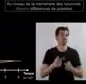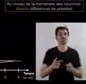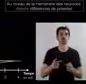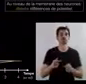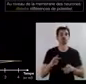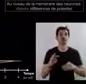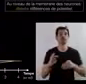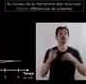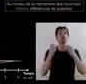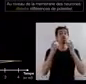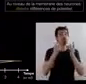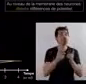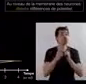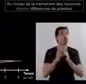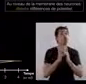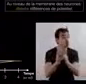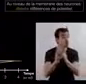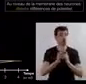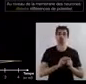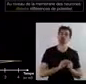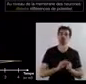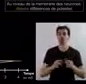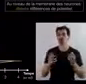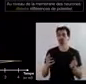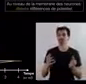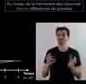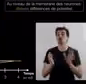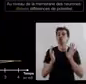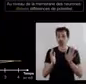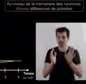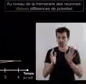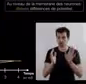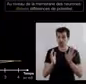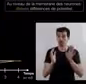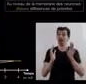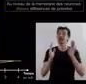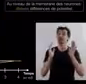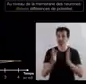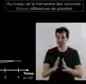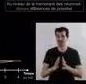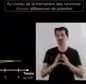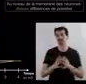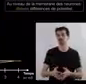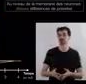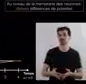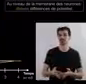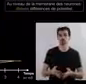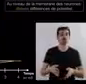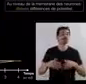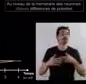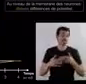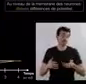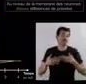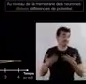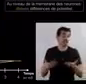les potentiels d'action deviennent plus nombreux au cours du temps. Vous avez ici une augmentation de la fréquence des potentiels